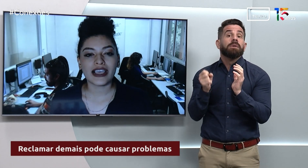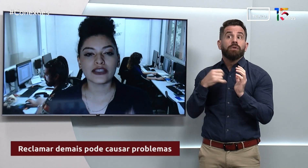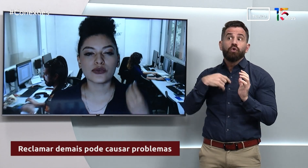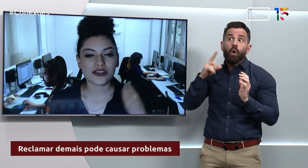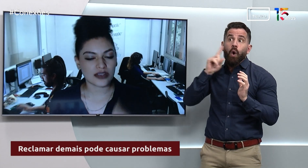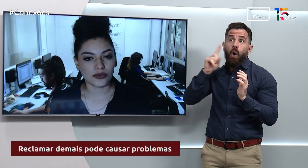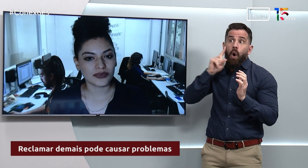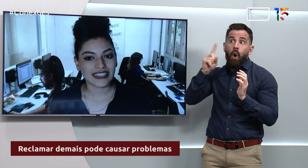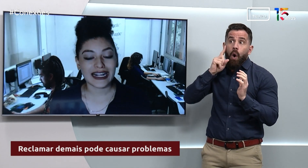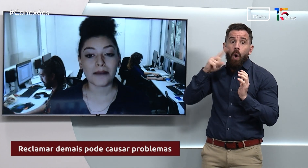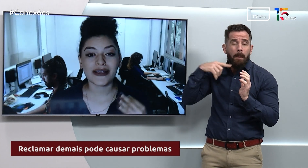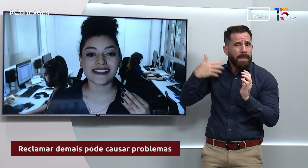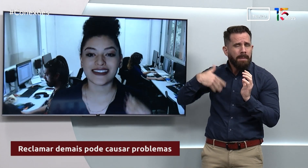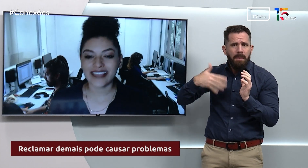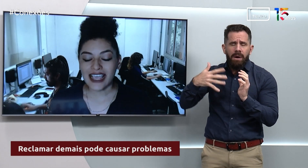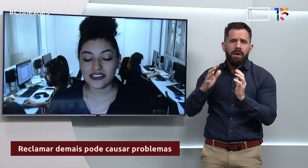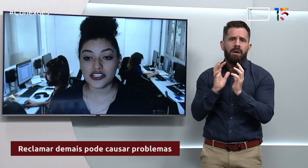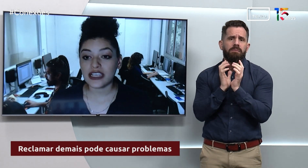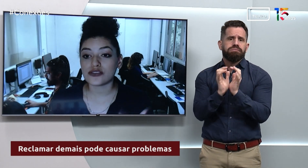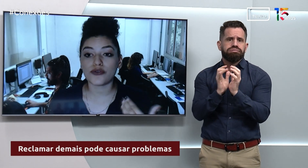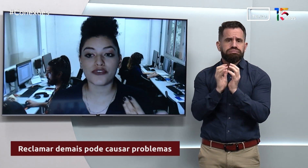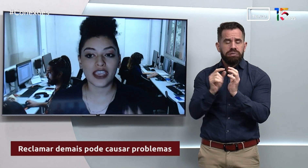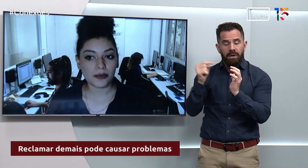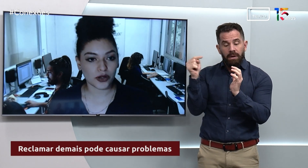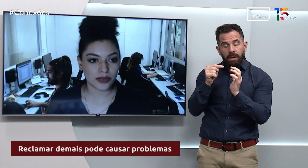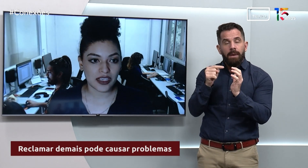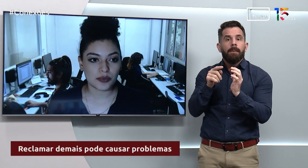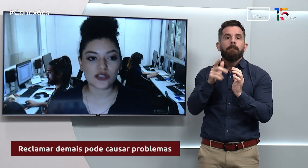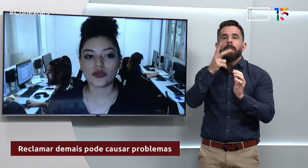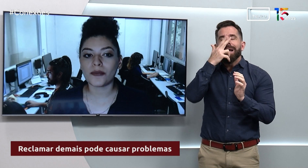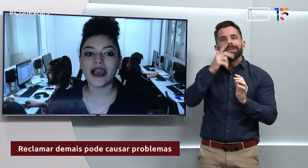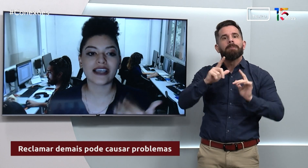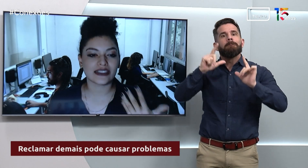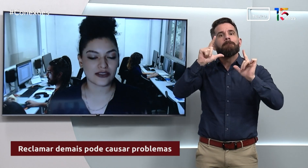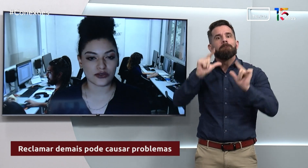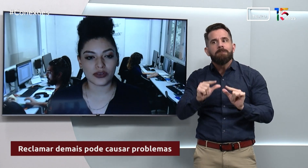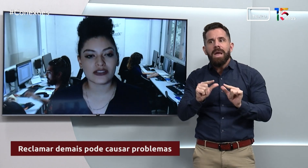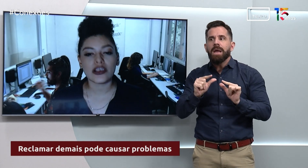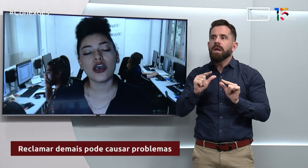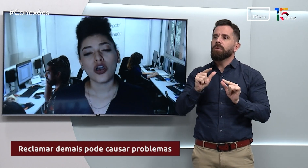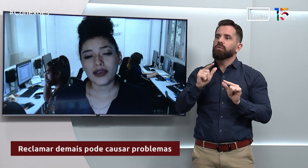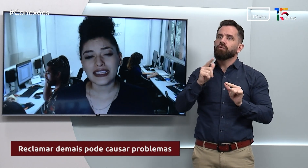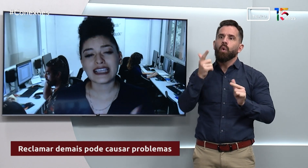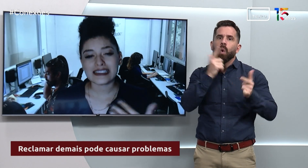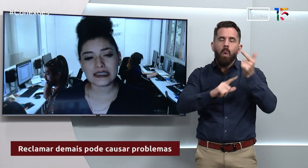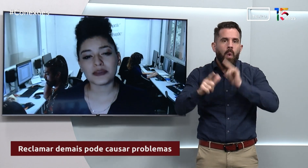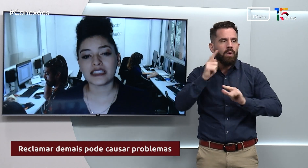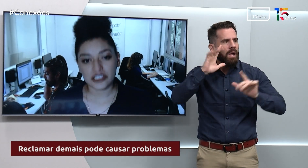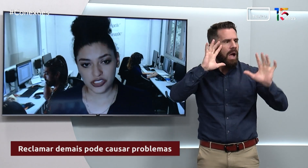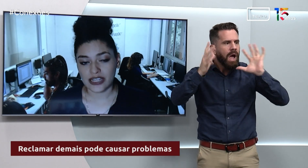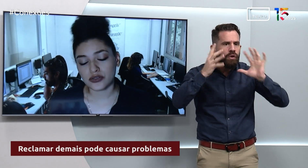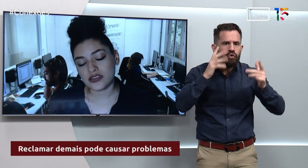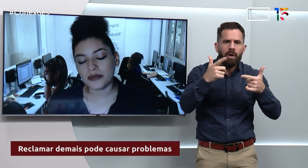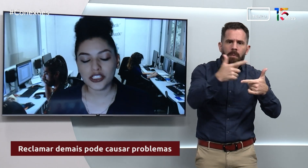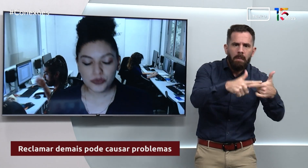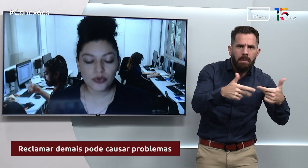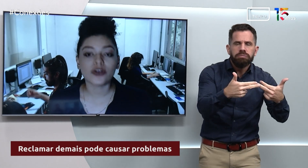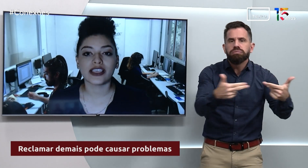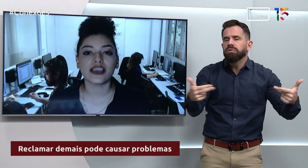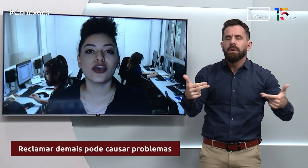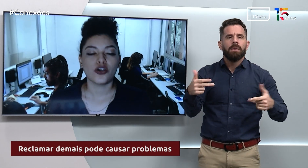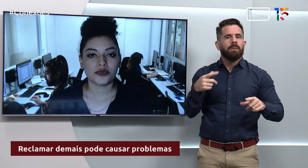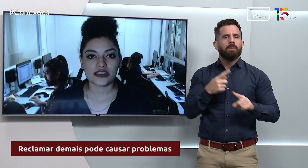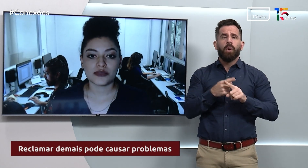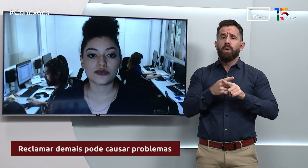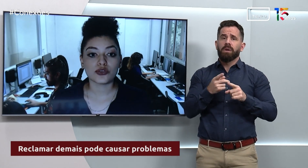uma redução na capacidade de resolver problemas, tomar decisões ou até de se planejar, justamente